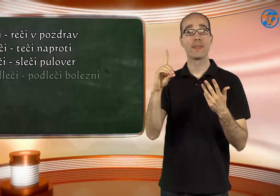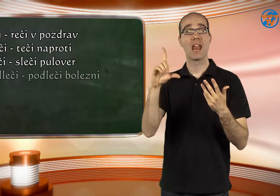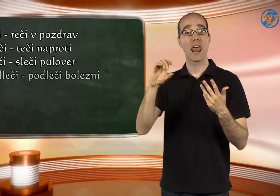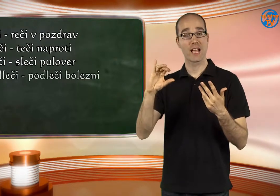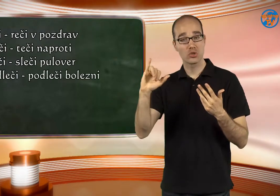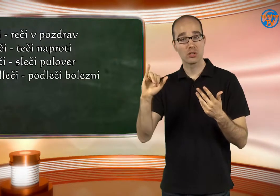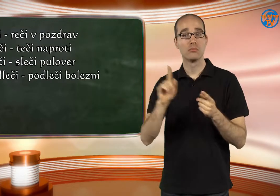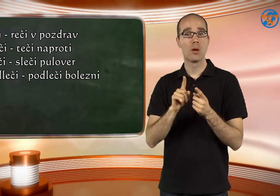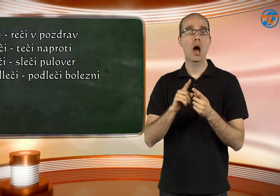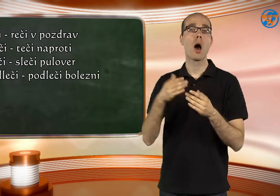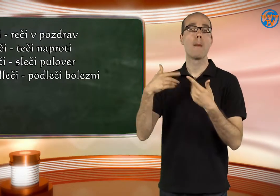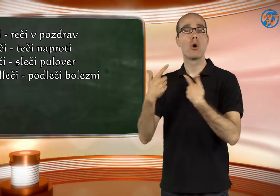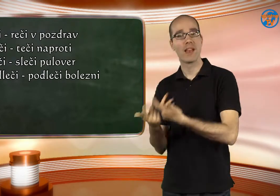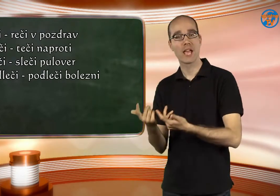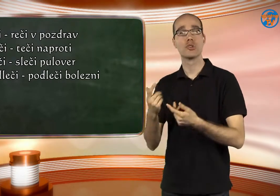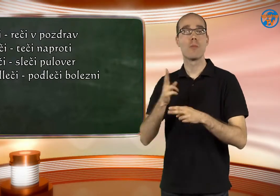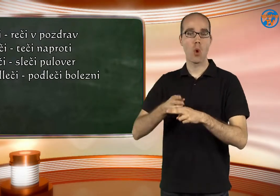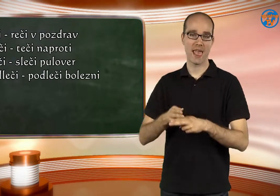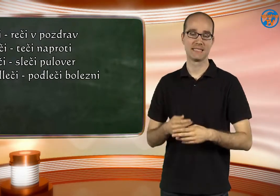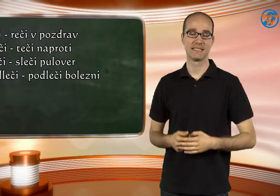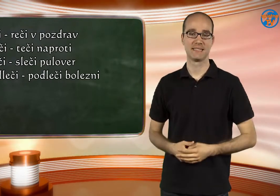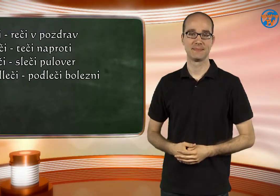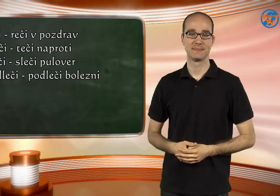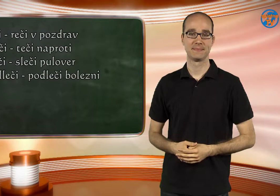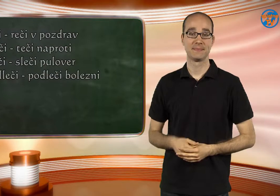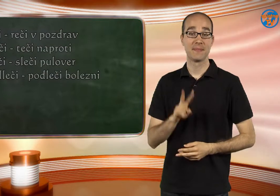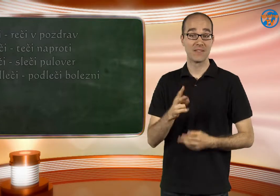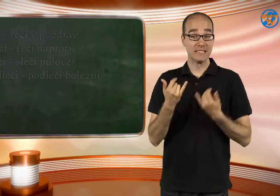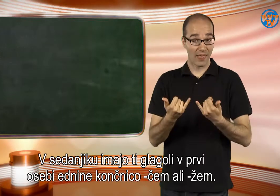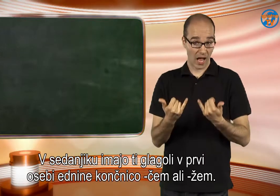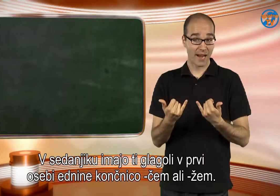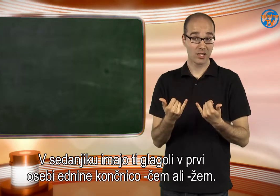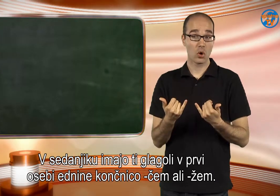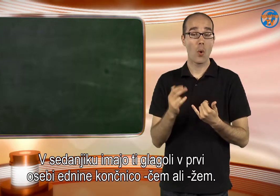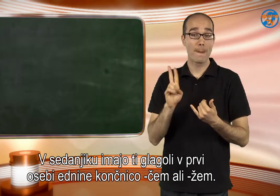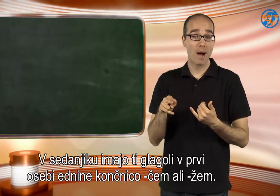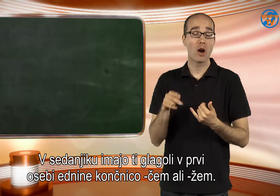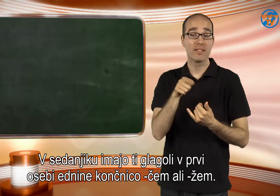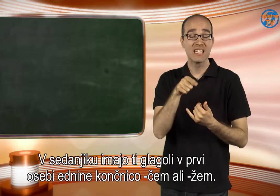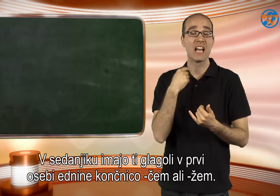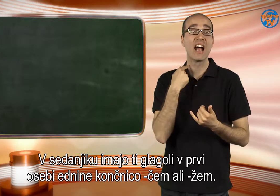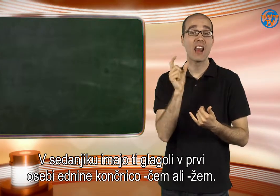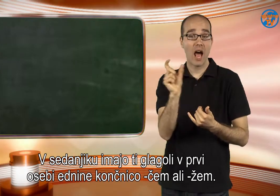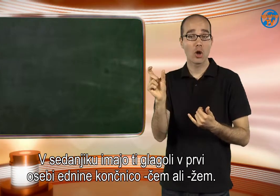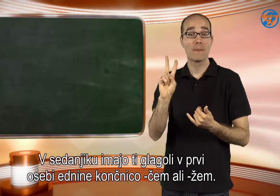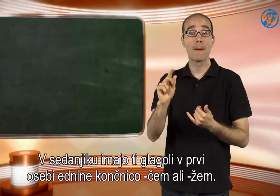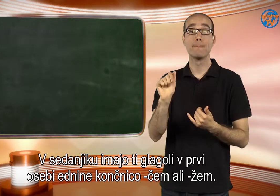Podleči, podleči bolezni. V sedanjiku imajo ti glagoli v prvi osebi